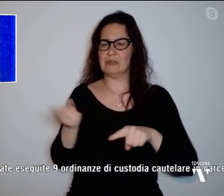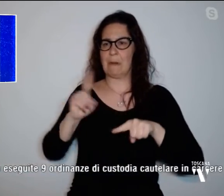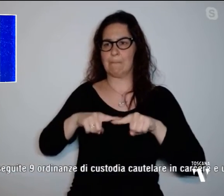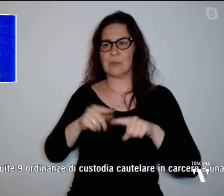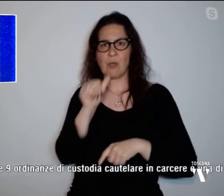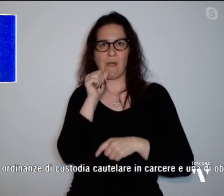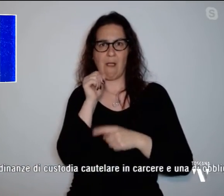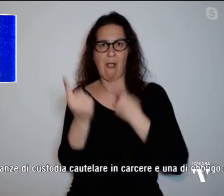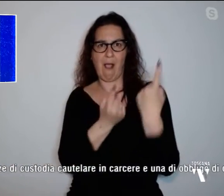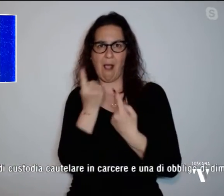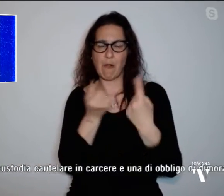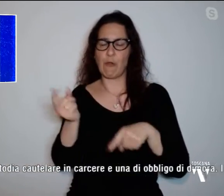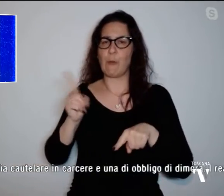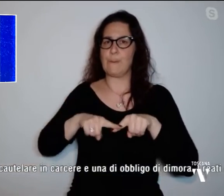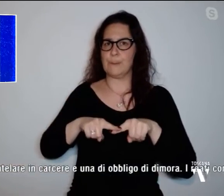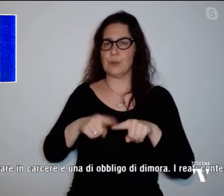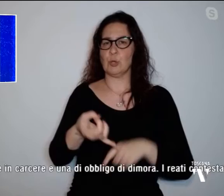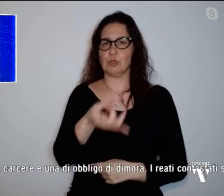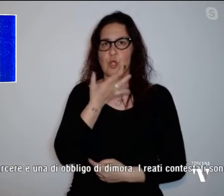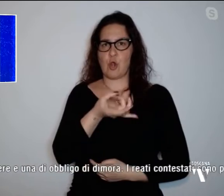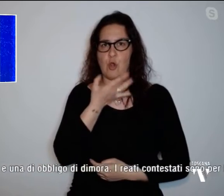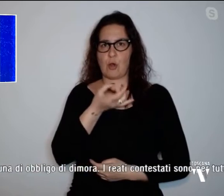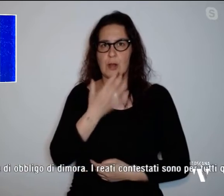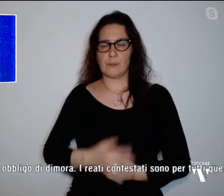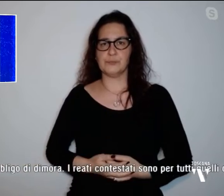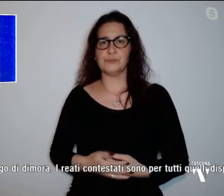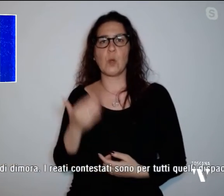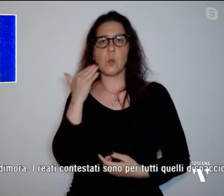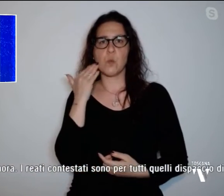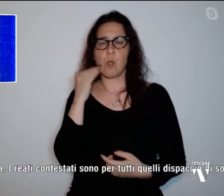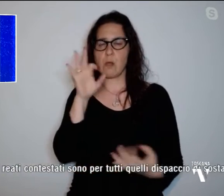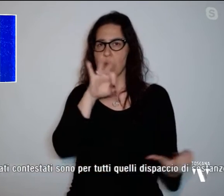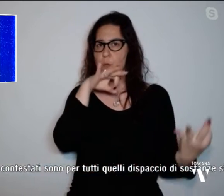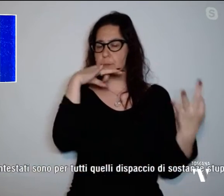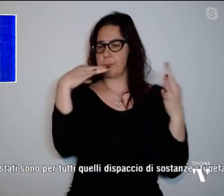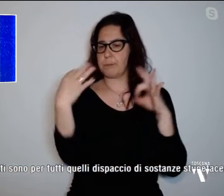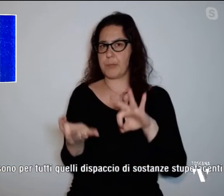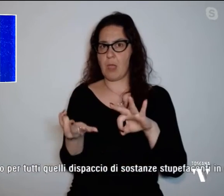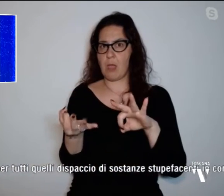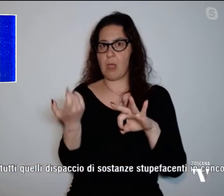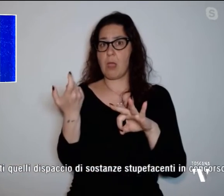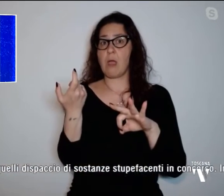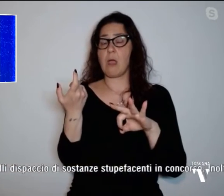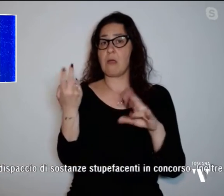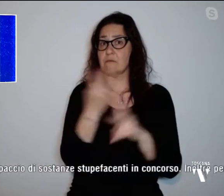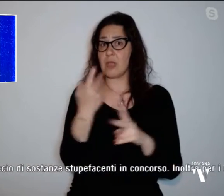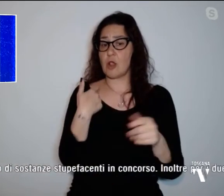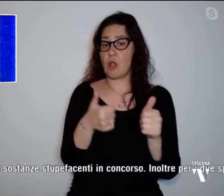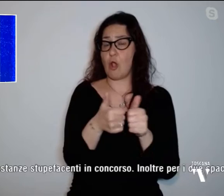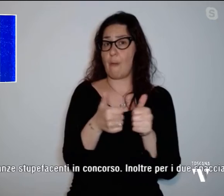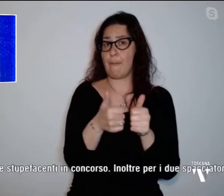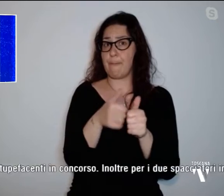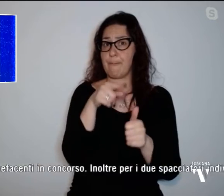e droga. L'uomo aveva perso i sensi proprio dopo che la compagna gli aveva iniettato